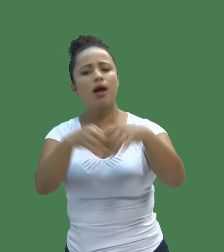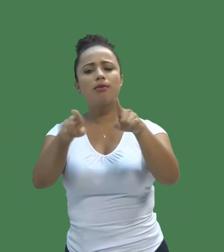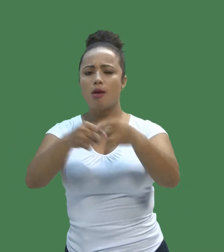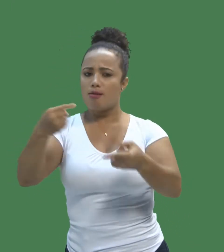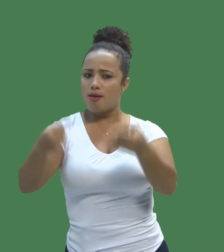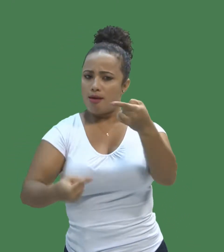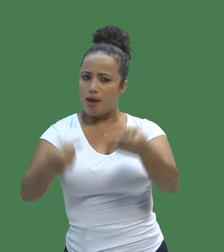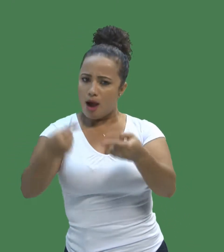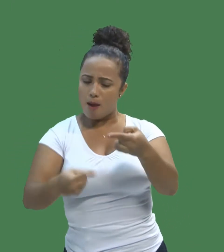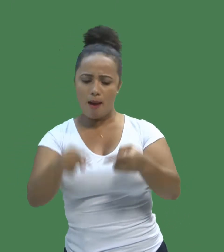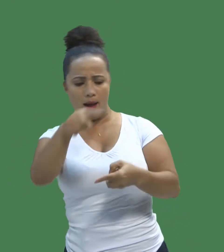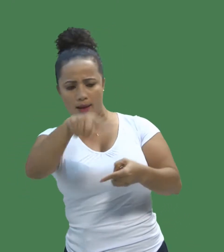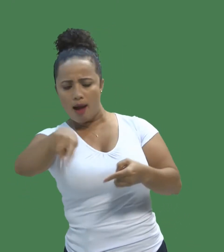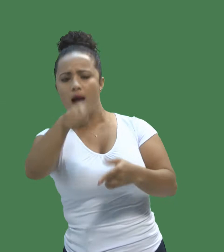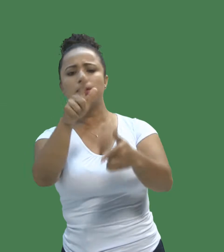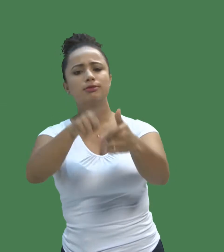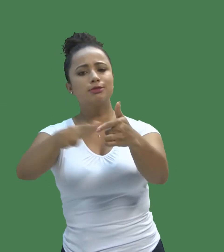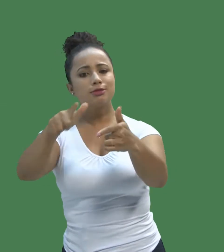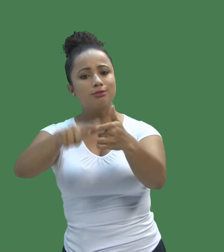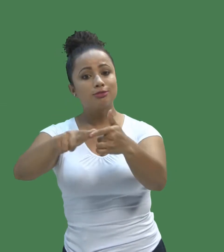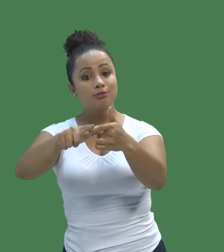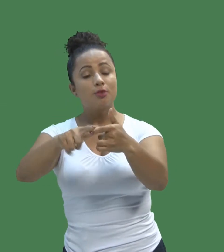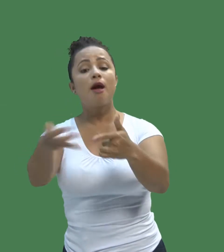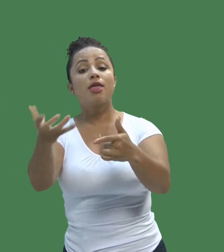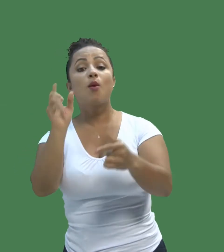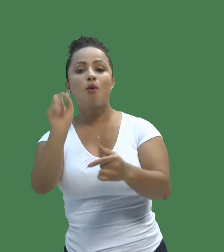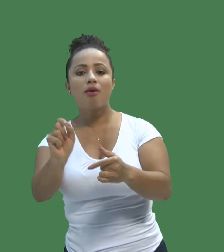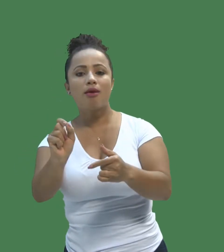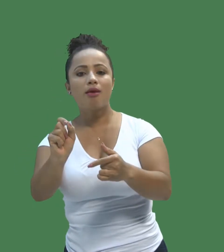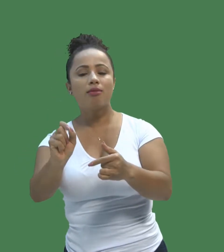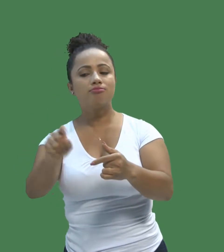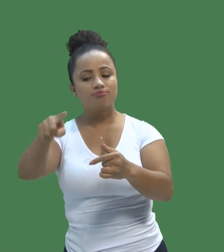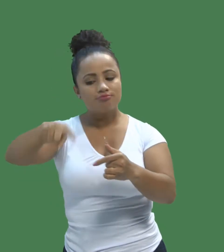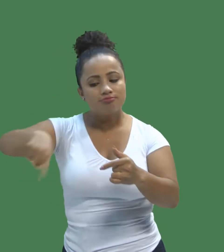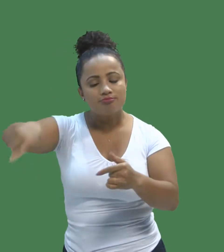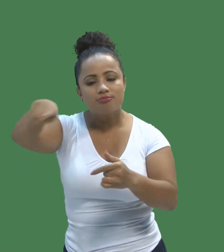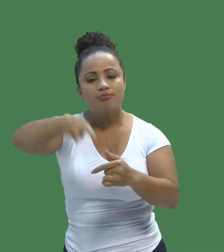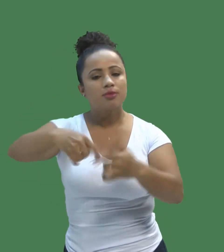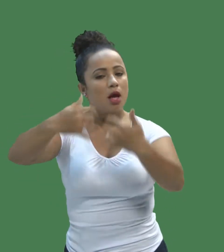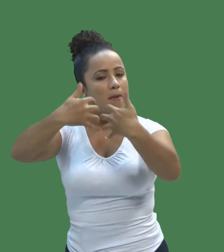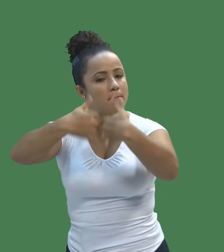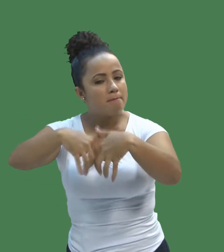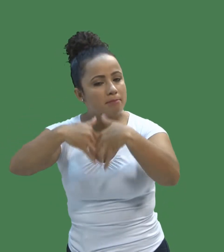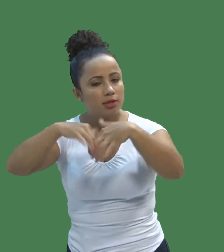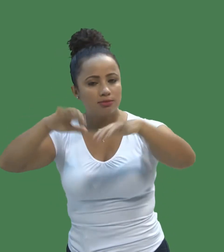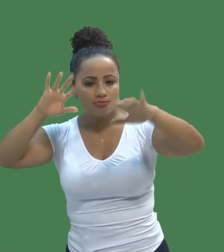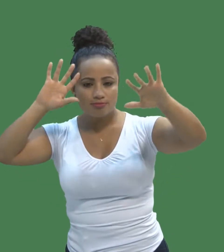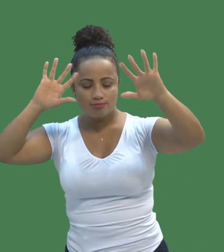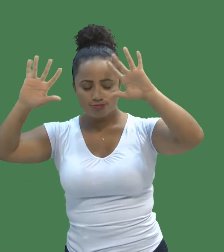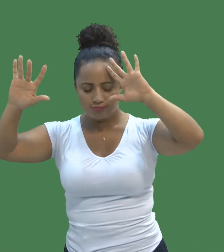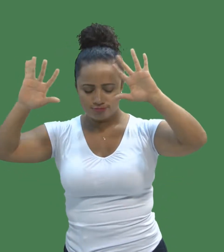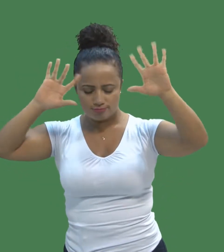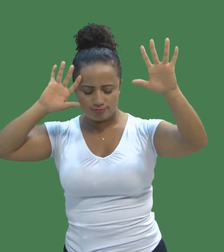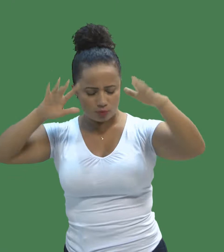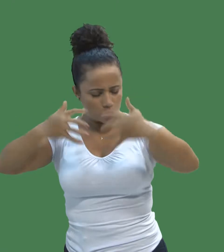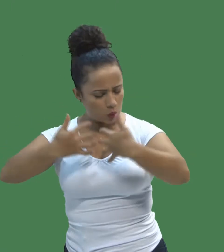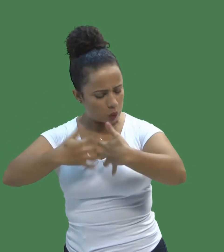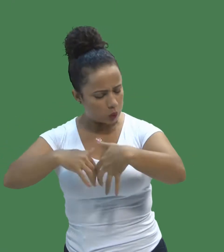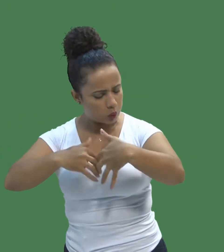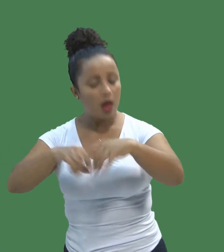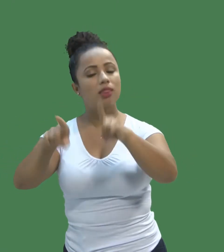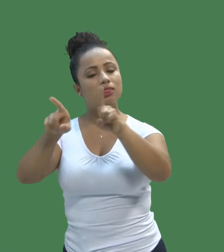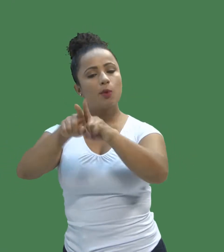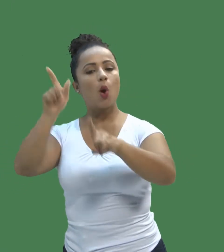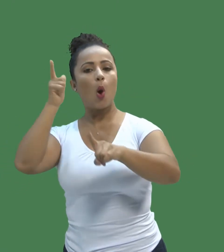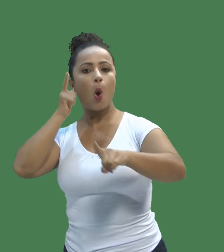intuito de, além de gerar pensamentos, também gerar soluções. A obra e o legado